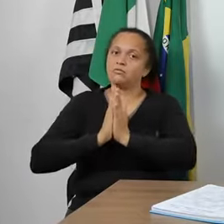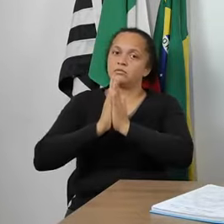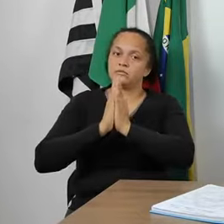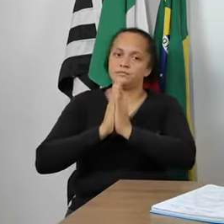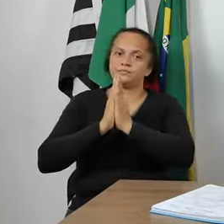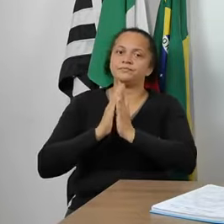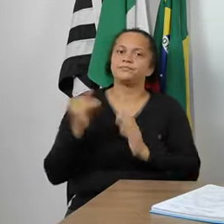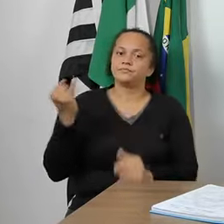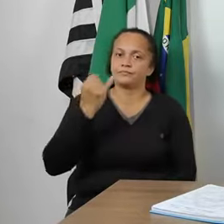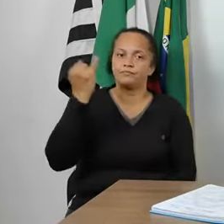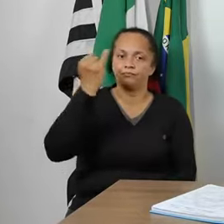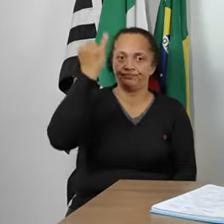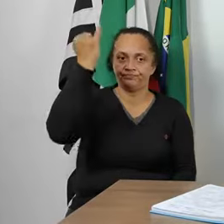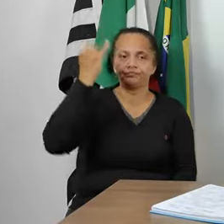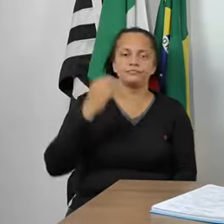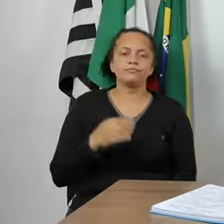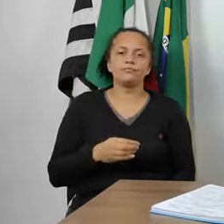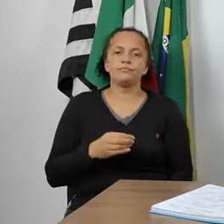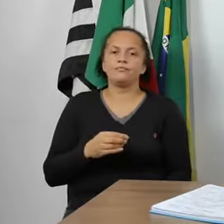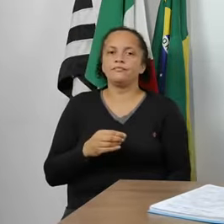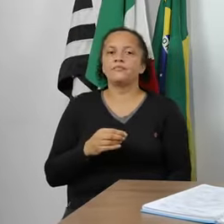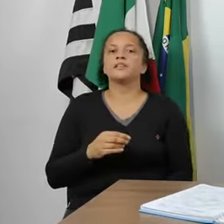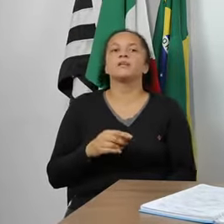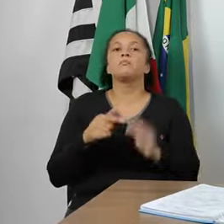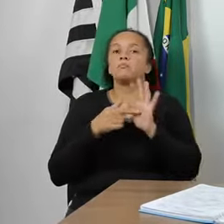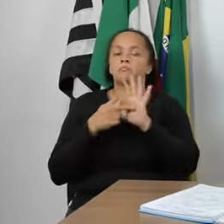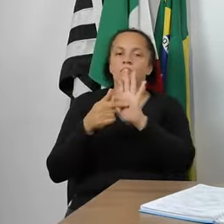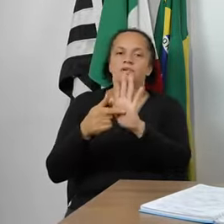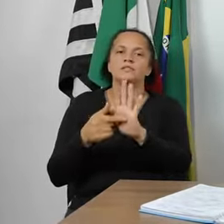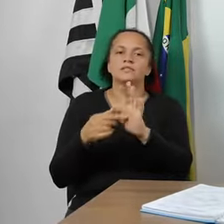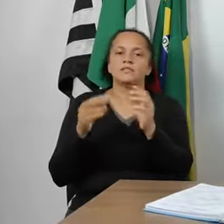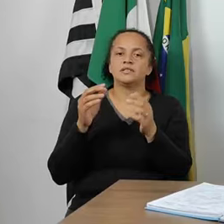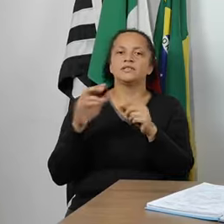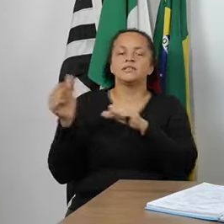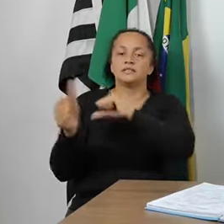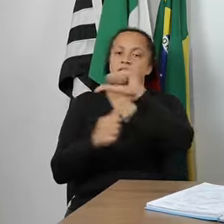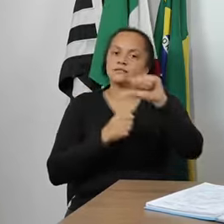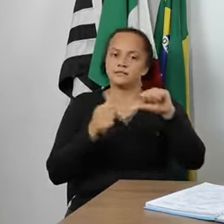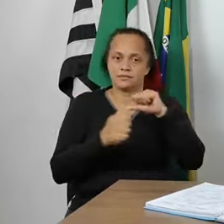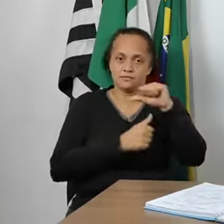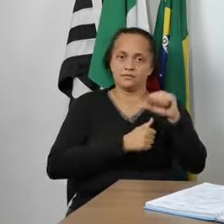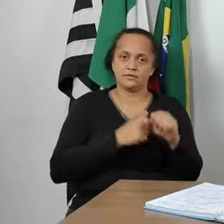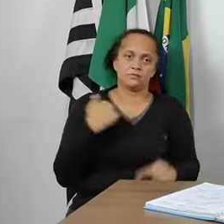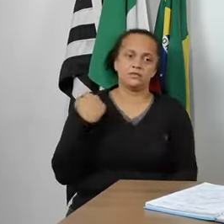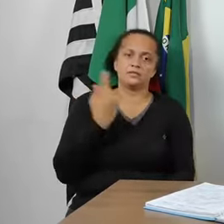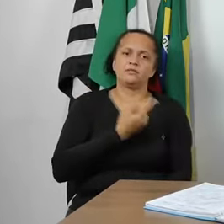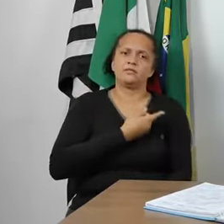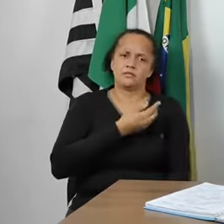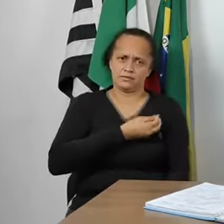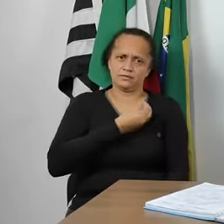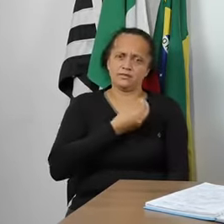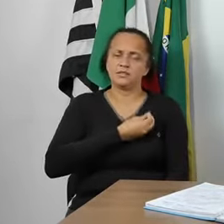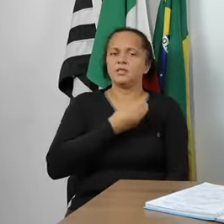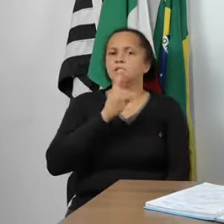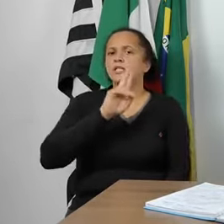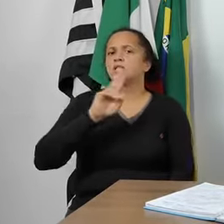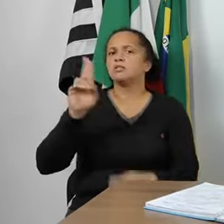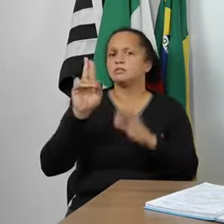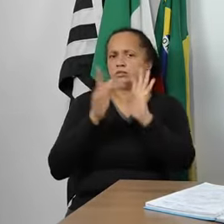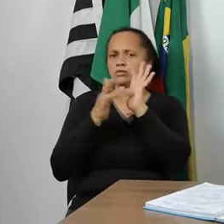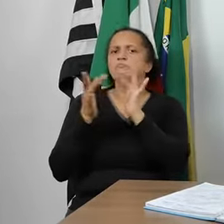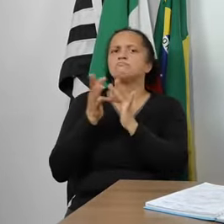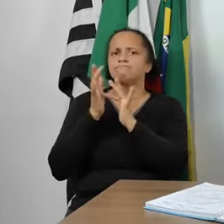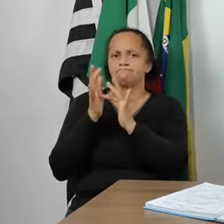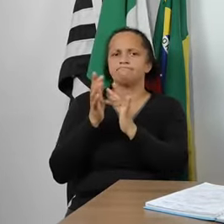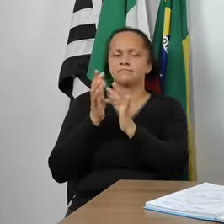que é importante, para aquilo que de fato traz mudança para a nossa vida, que é a oração, que é a comunhão com Deus. Então, em nome de Jesus, que